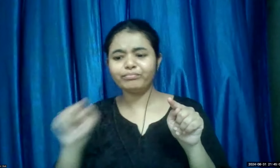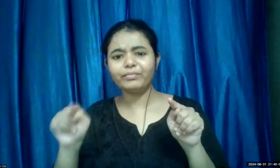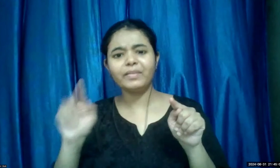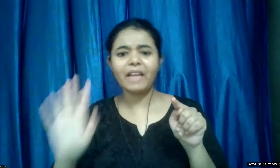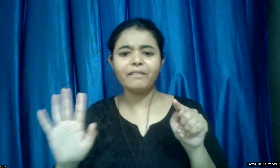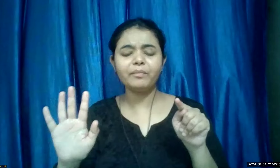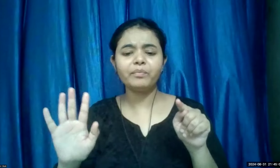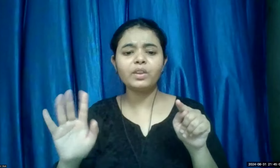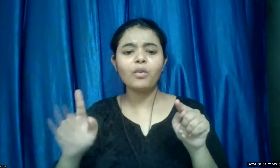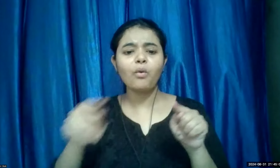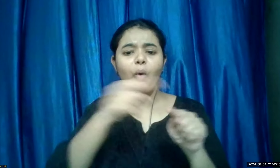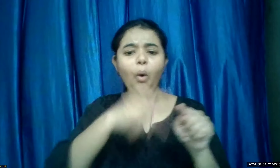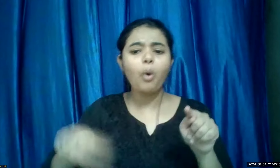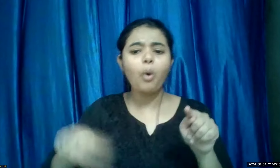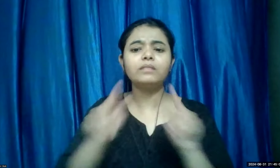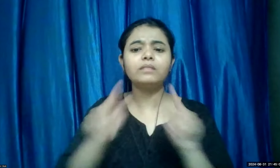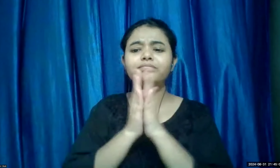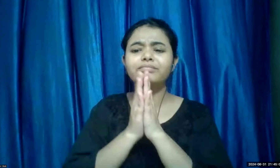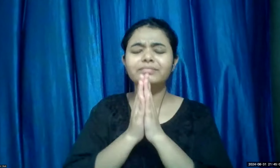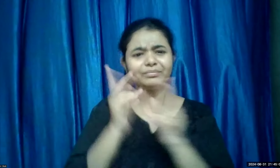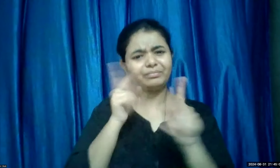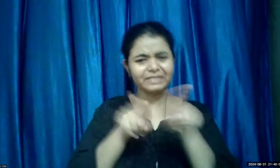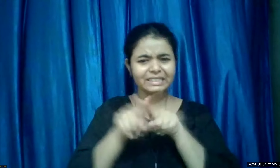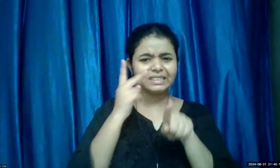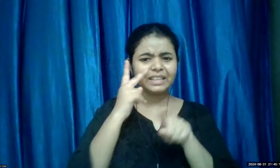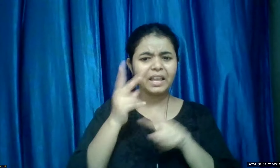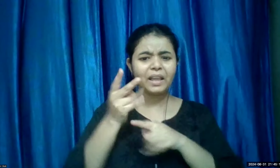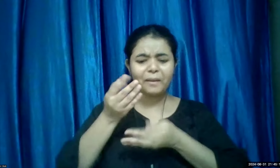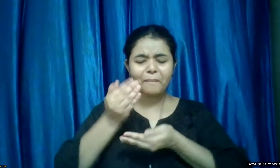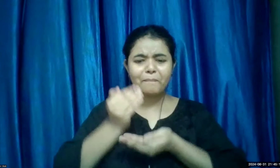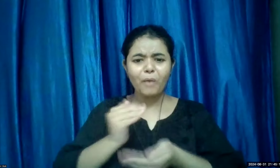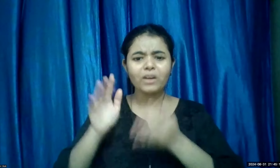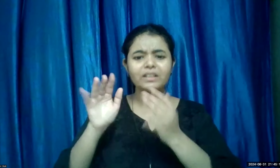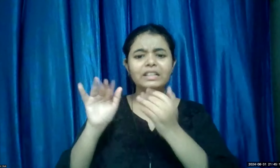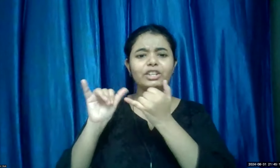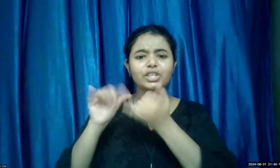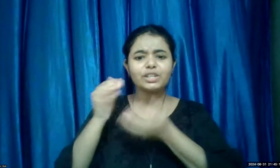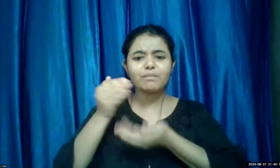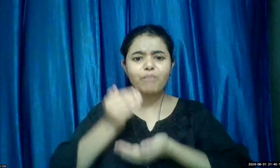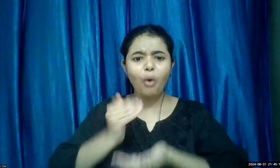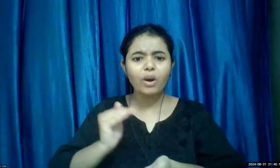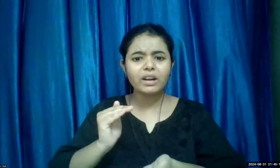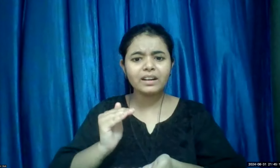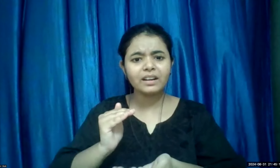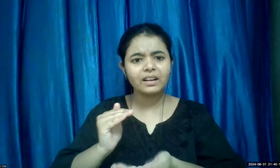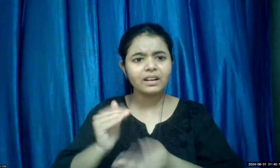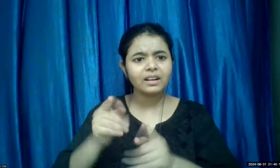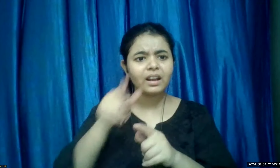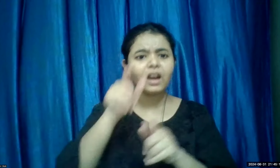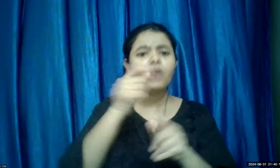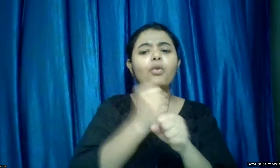तो सारे देवी देवता ऐसे हाथ जोड़ खड़े हो जाते हैं, पुष्प वर्षा करते हैं और भगवान की स्तुतियां करना आरंभ कर देते हैं।